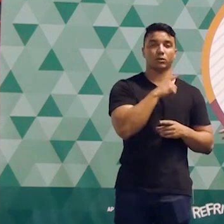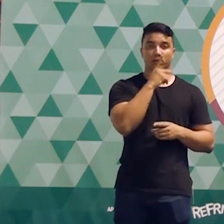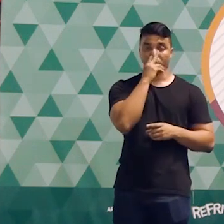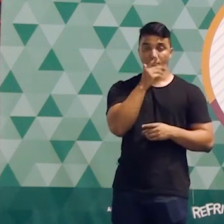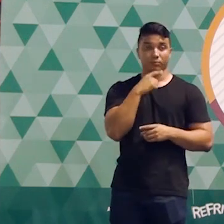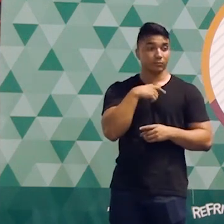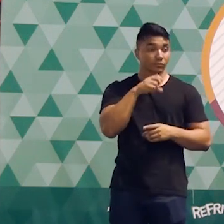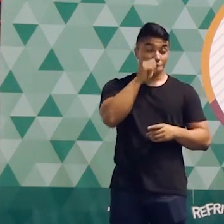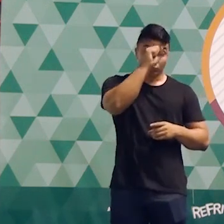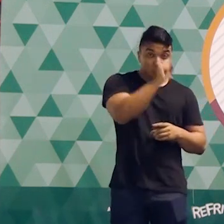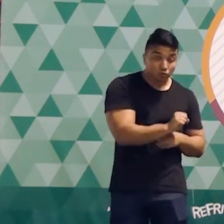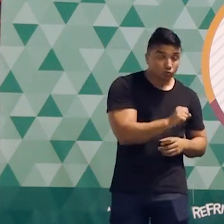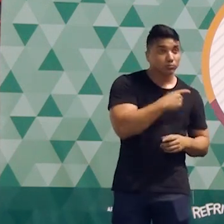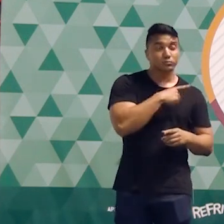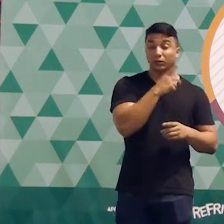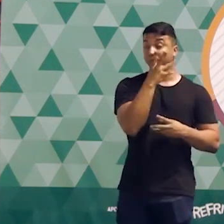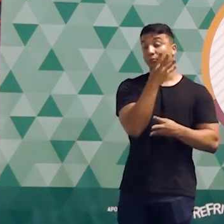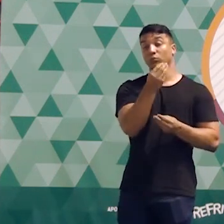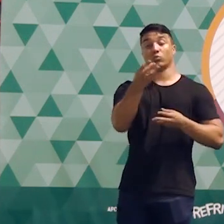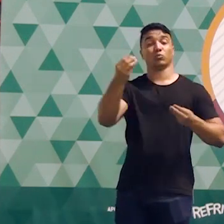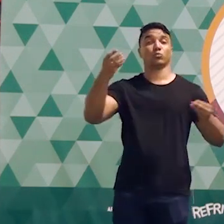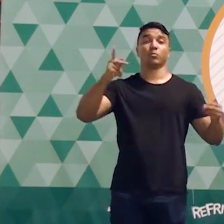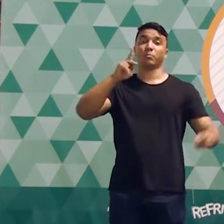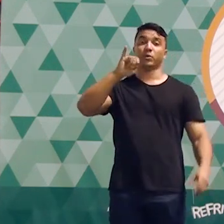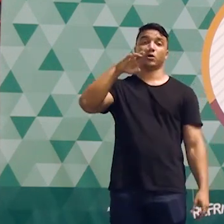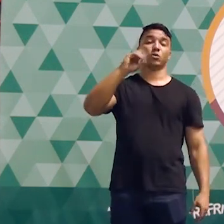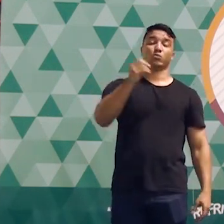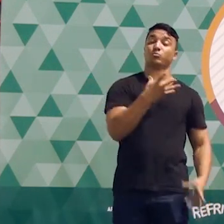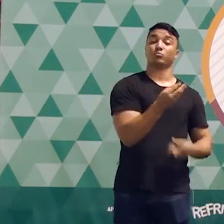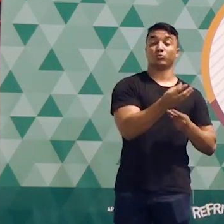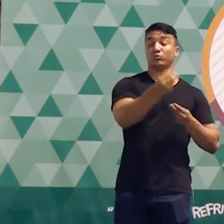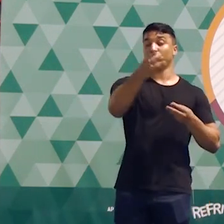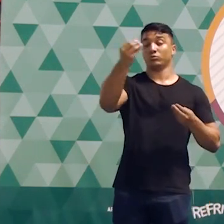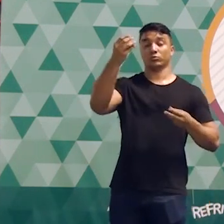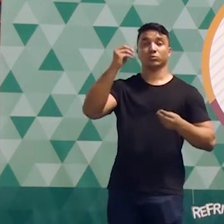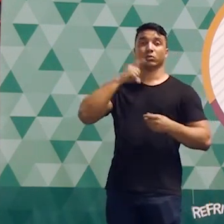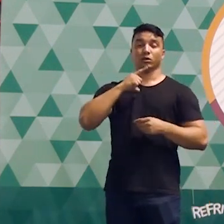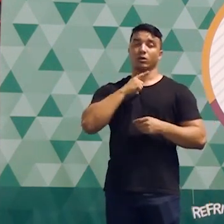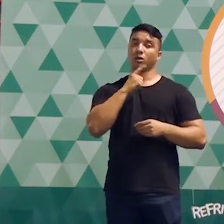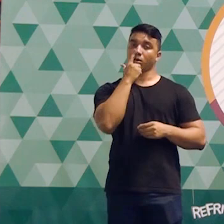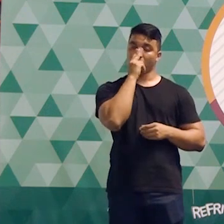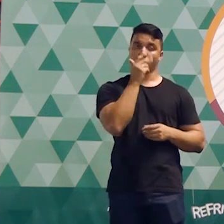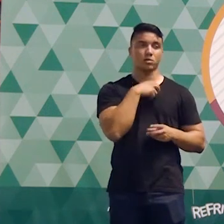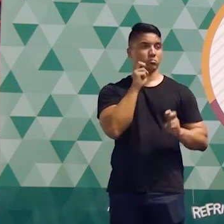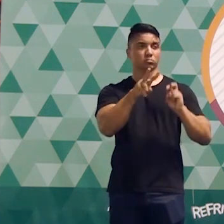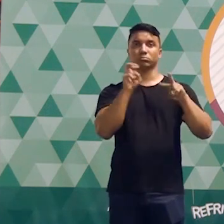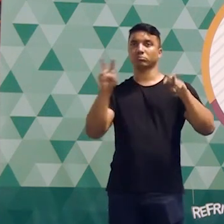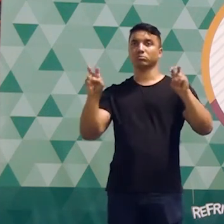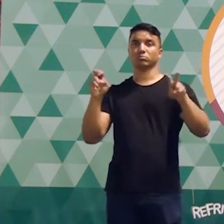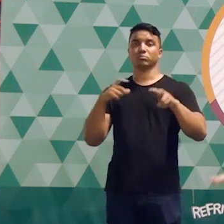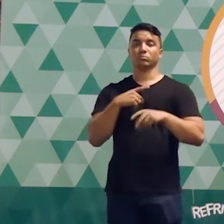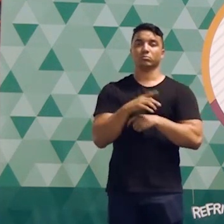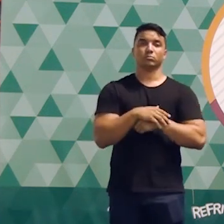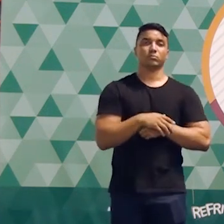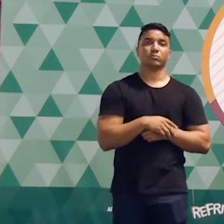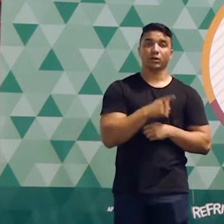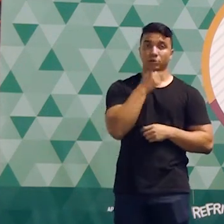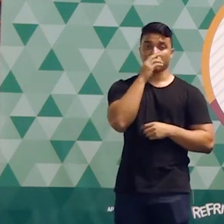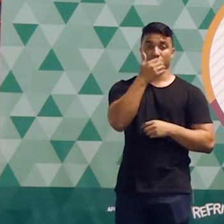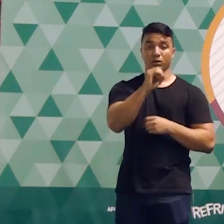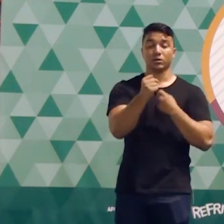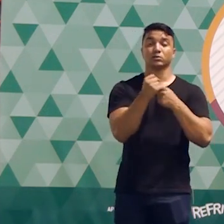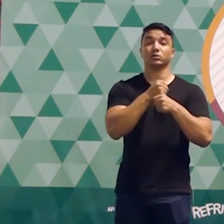pelas estradas, meu amigo, é para todo lado. É pinheiro plantado para todo lado. Aí os caras, uma árvore daquela, ela leva 10 anos, você já pode